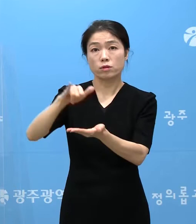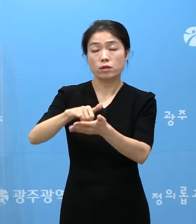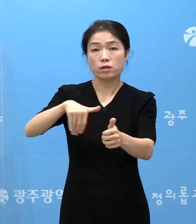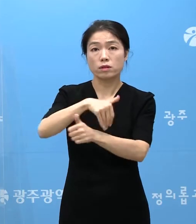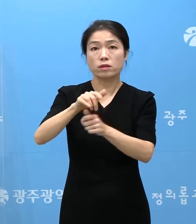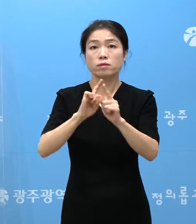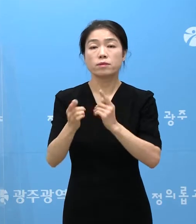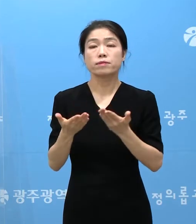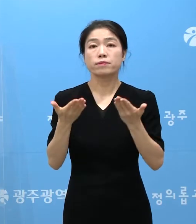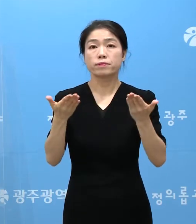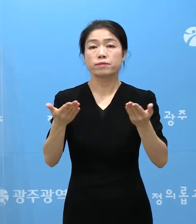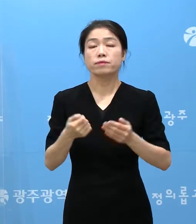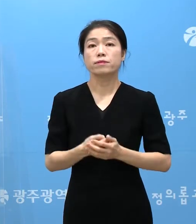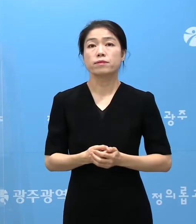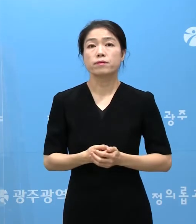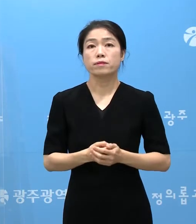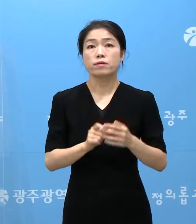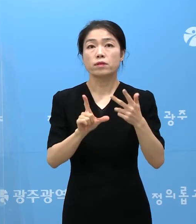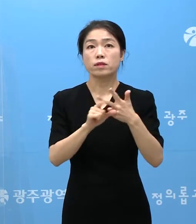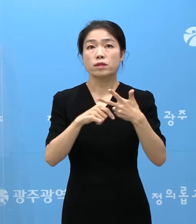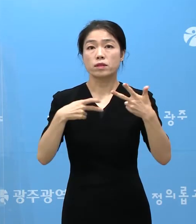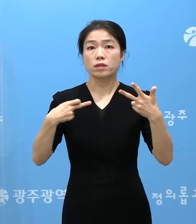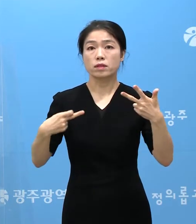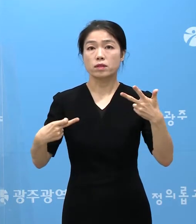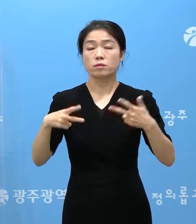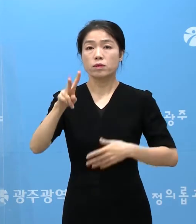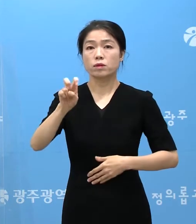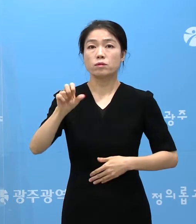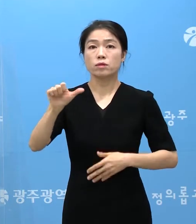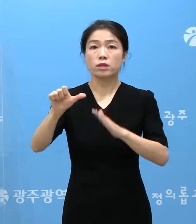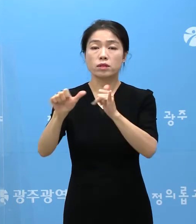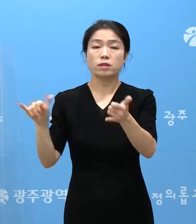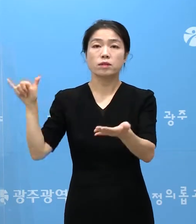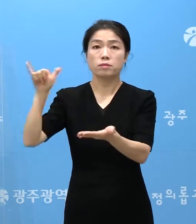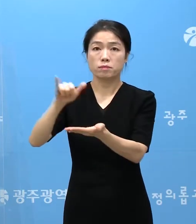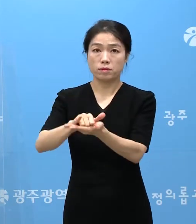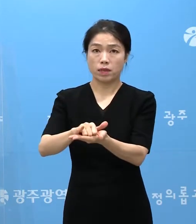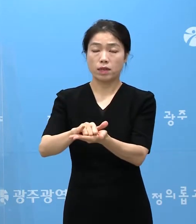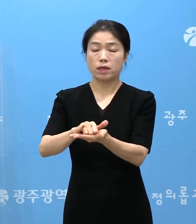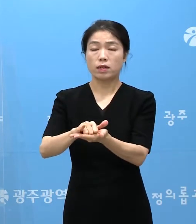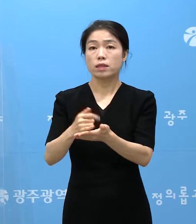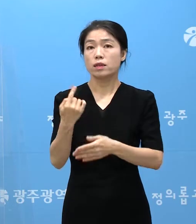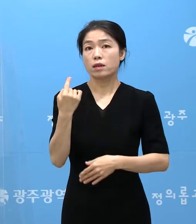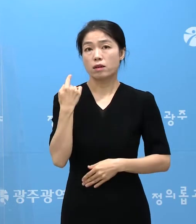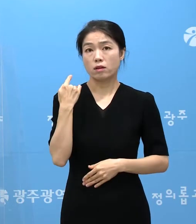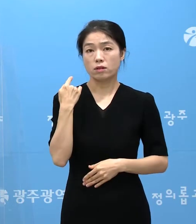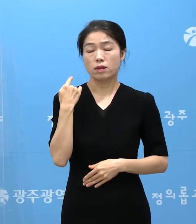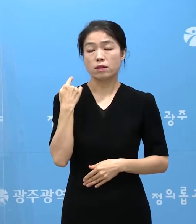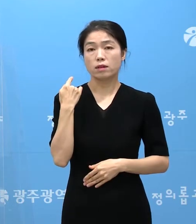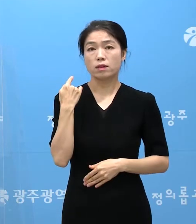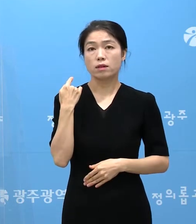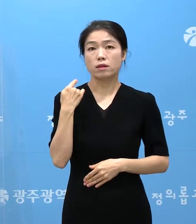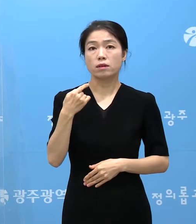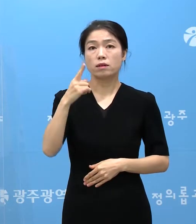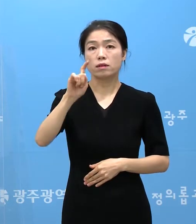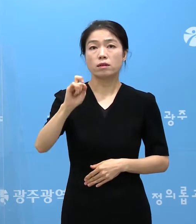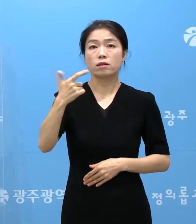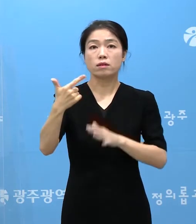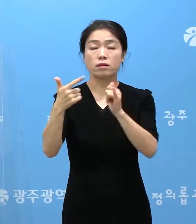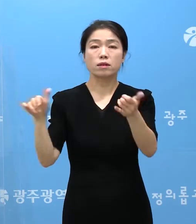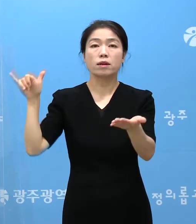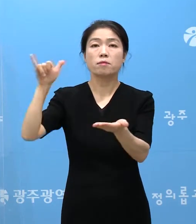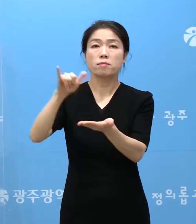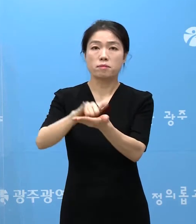현황을 말씀드리겠습니다. 7월 12일에 25분이 입국하시고 어제 13일에는